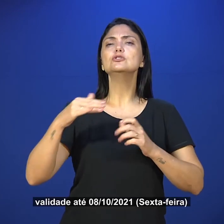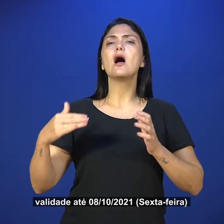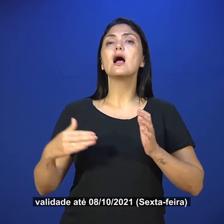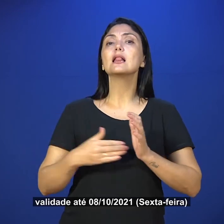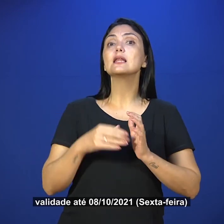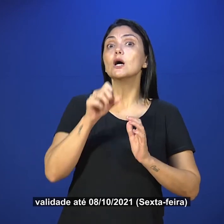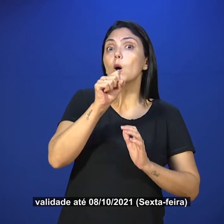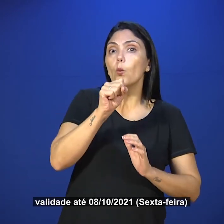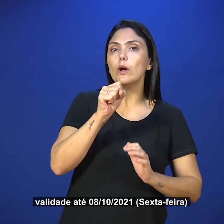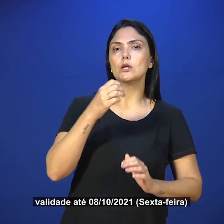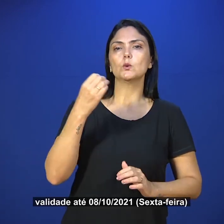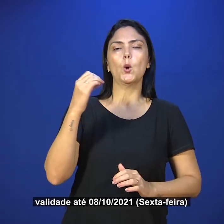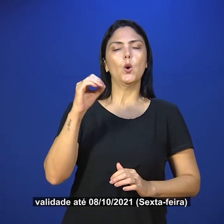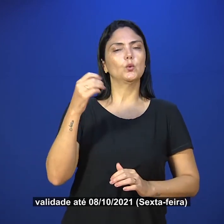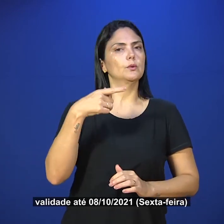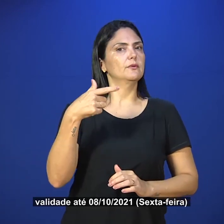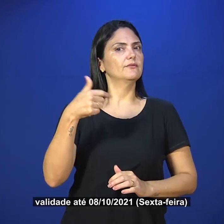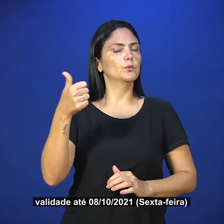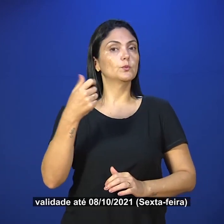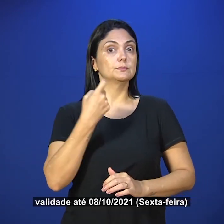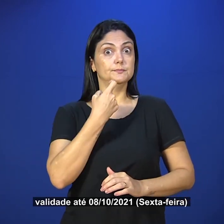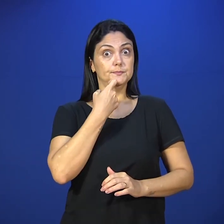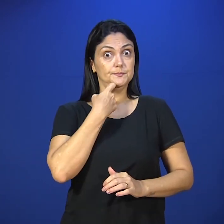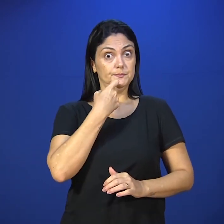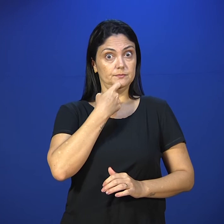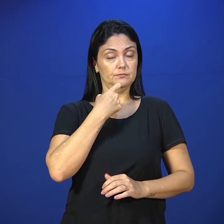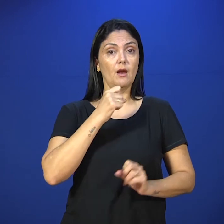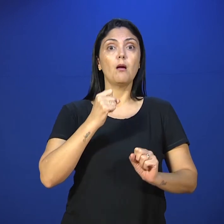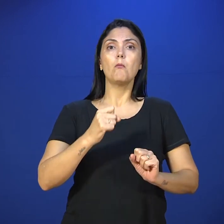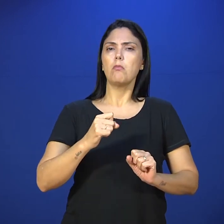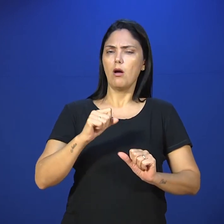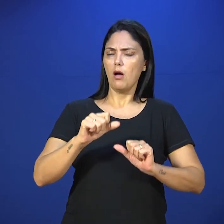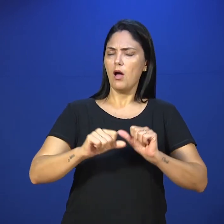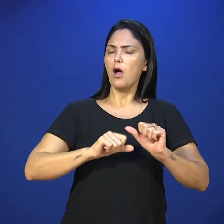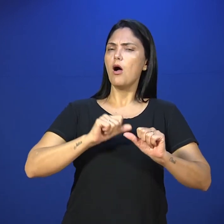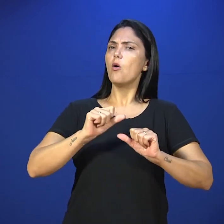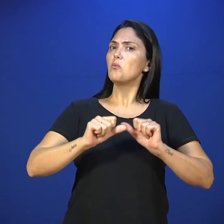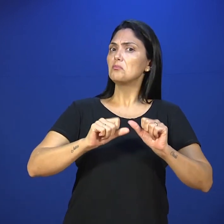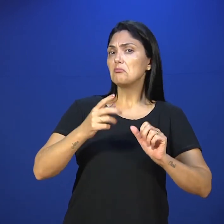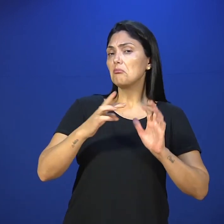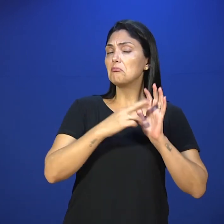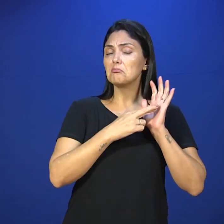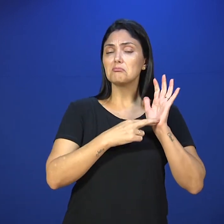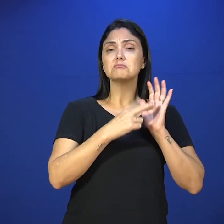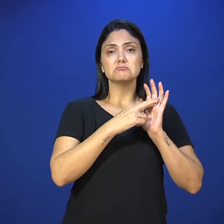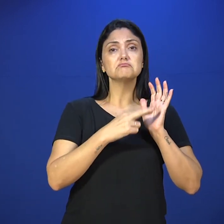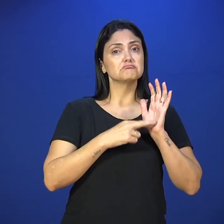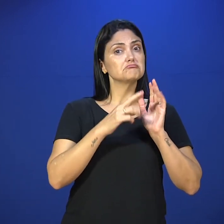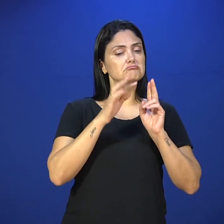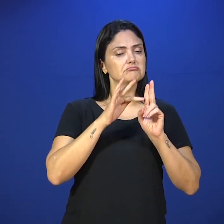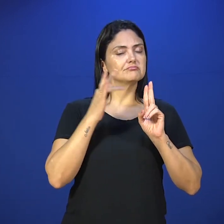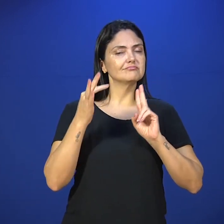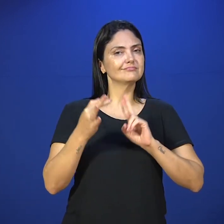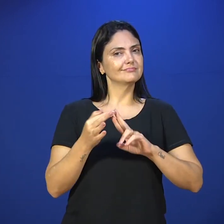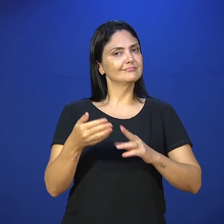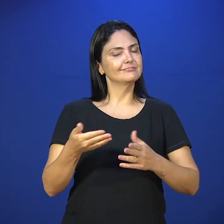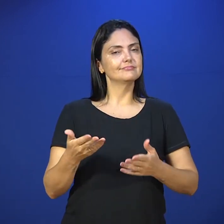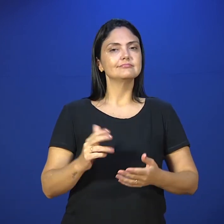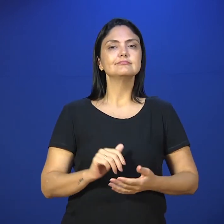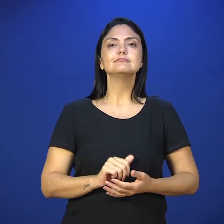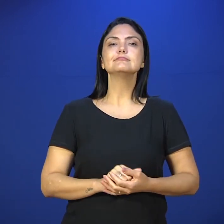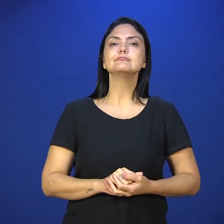até 8/10/2021, sexta-feira, podendo ser alterado por normas do Centro Universitário de Volta